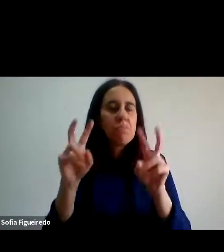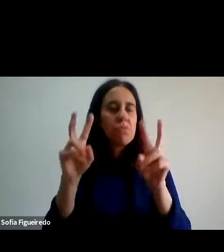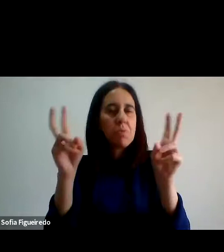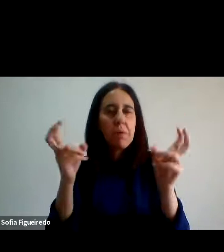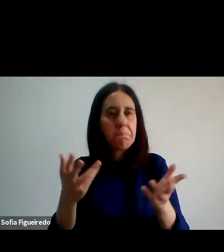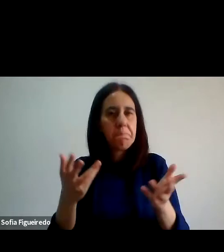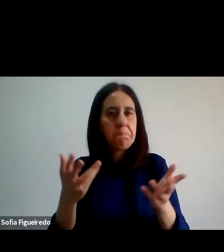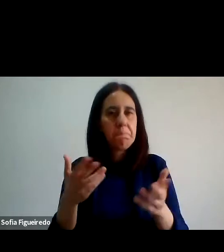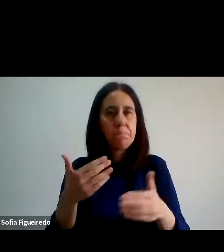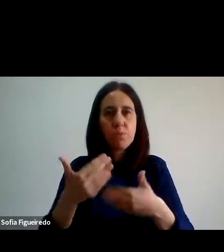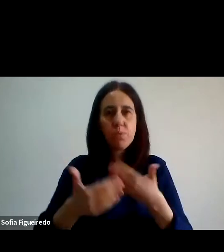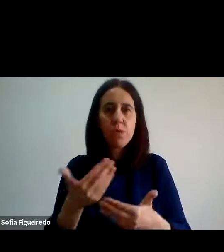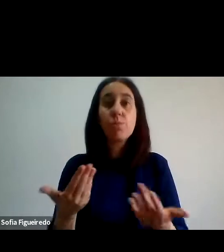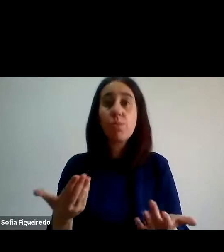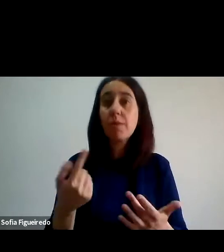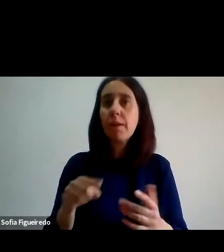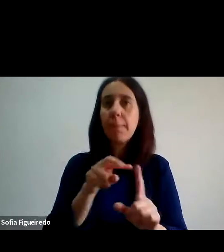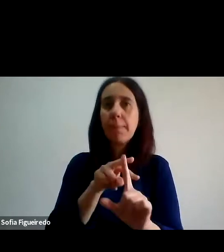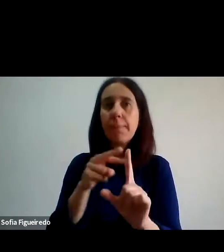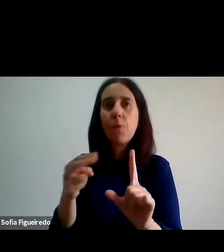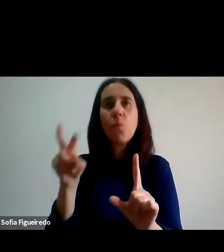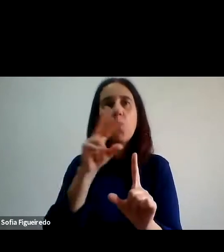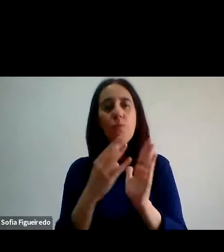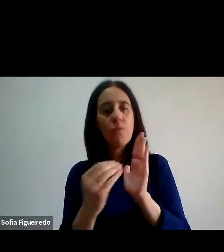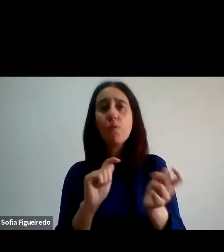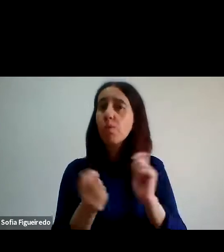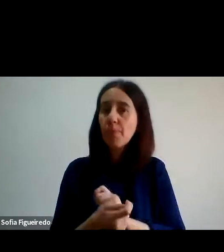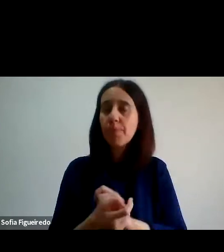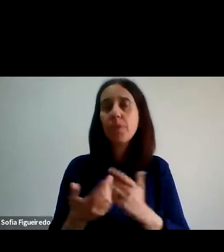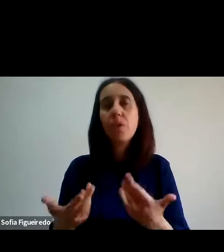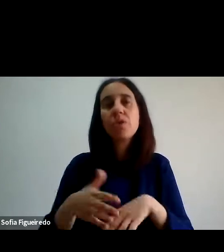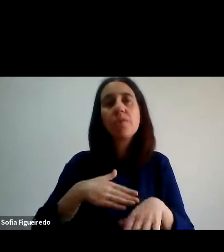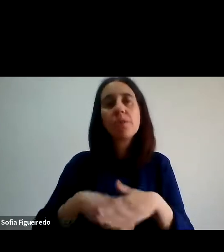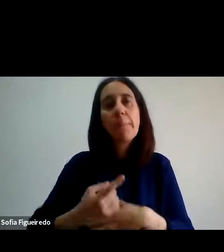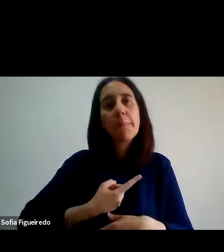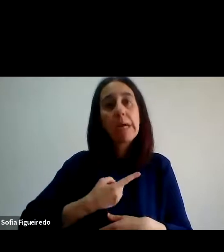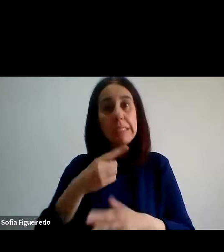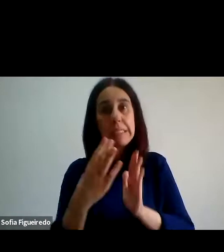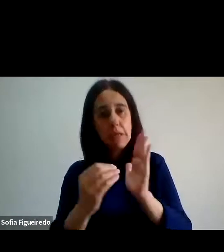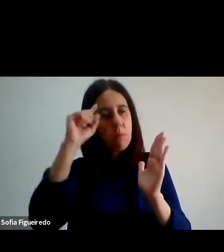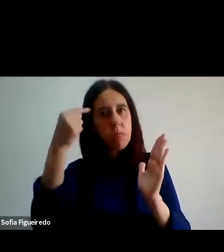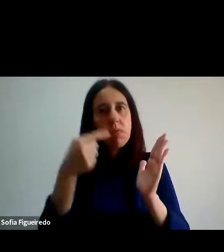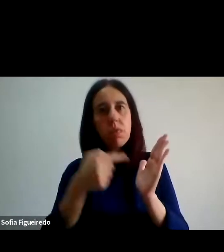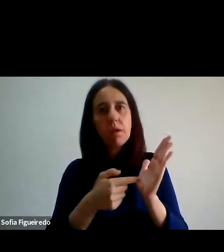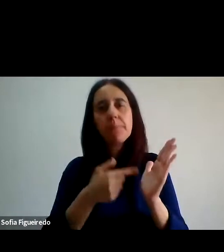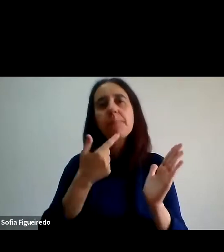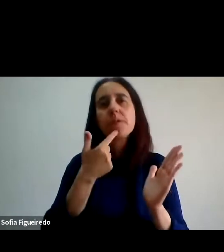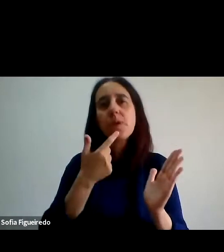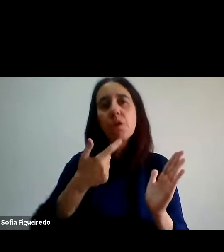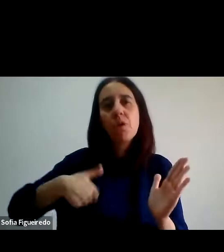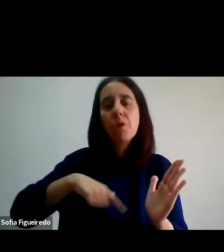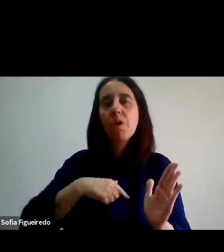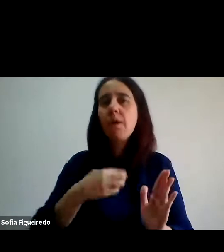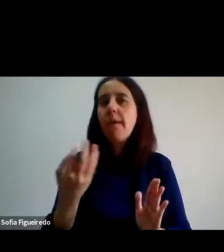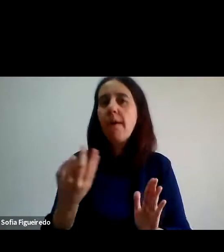Portanto, temos um novo paradigma que mudou. E, portanto, o que é que nós temos que fazer? Temos que dominar esse paradigma e temos que perceber que nós, efetivamente,